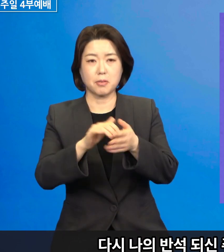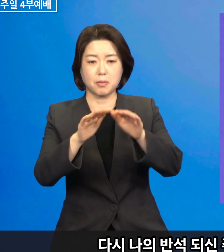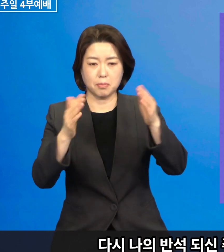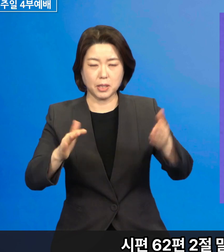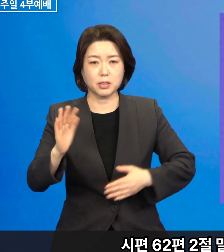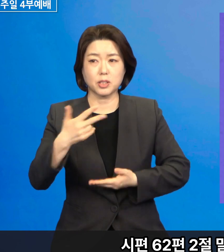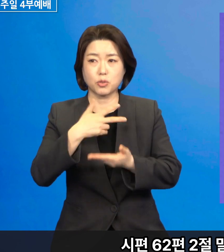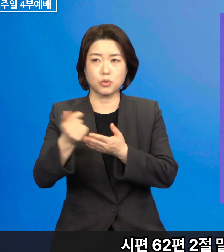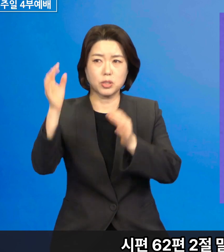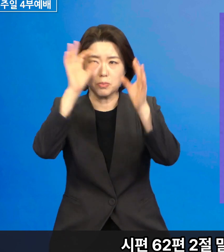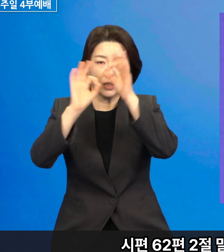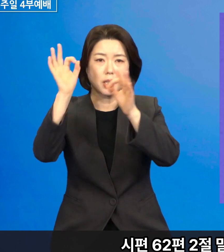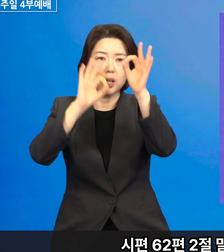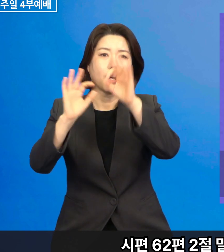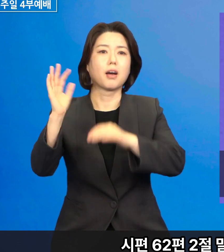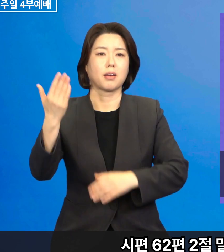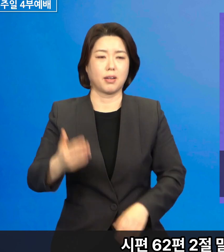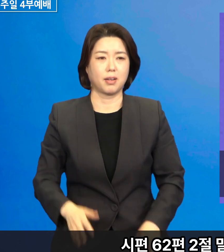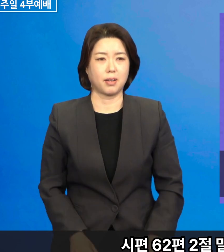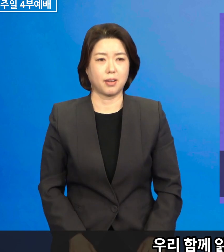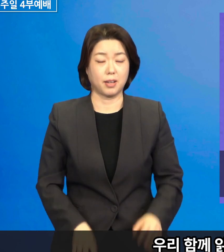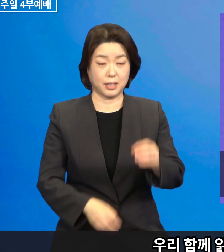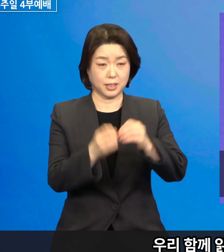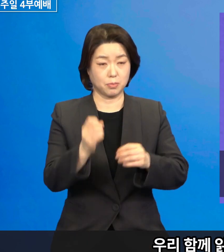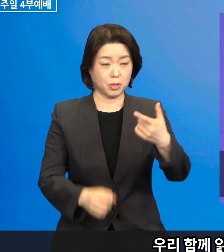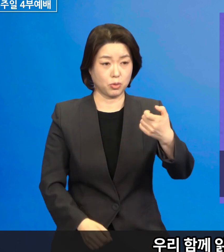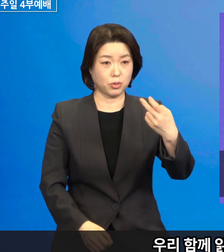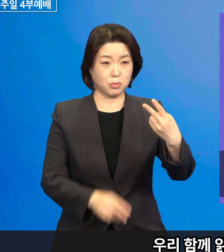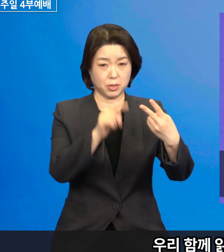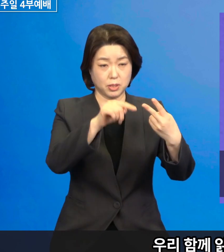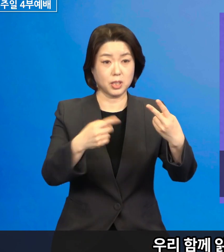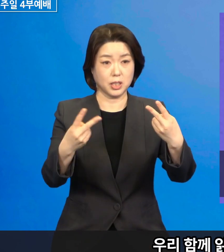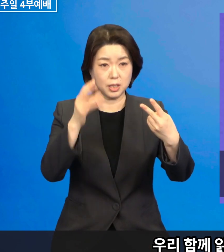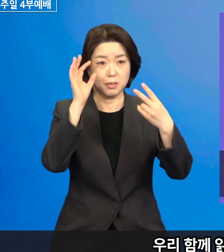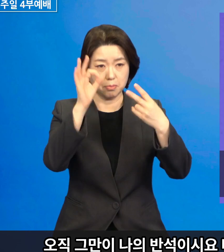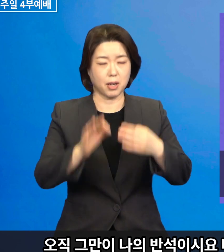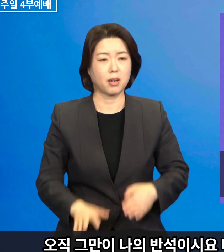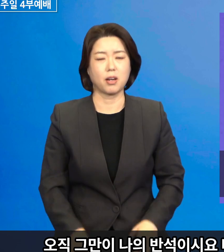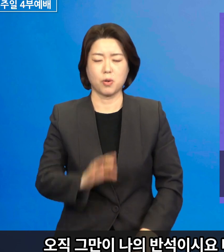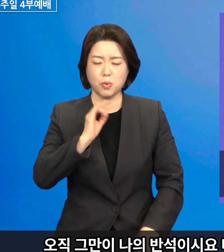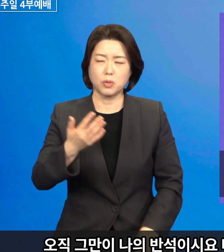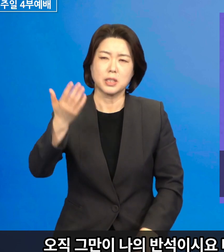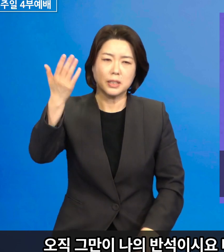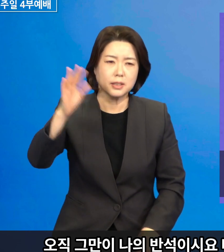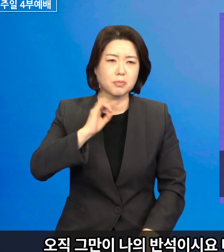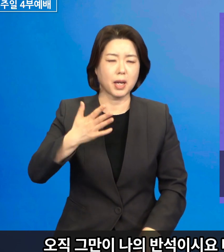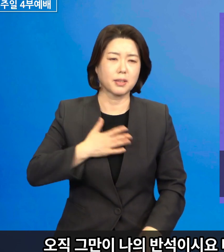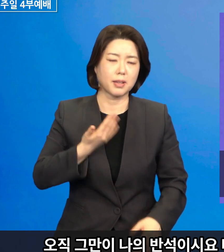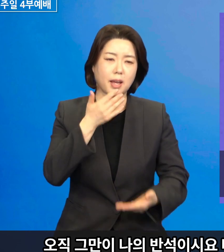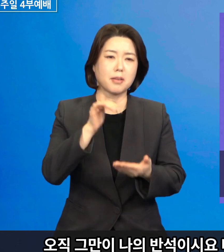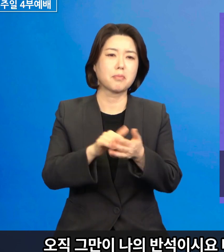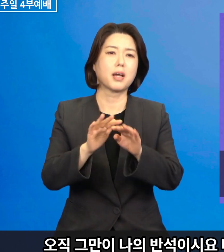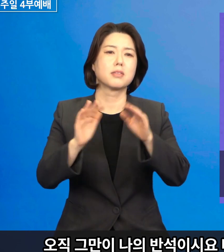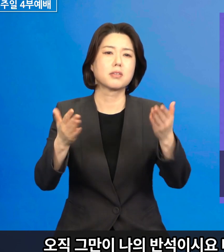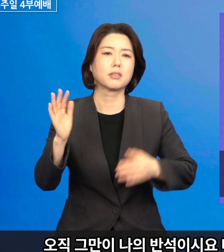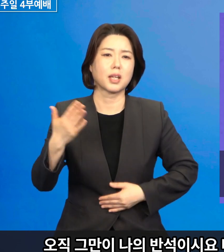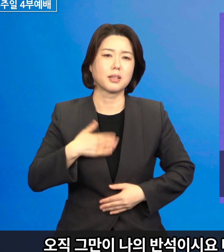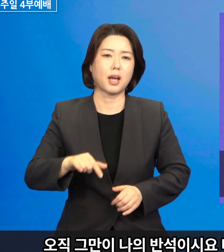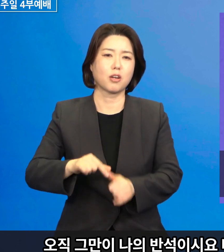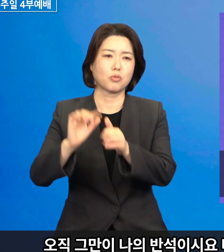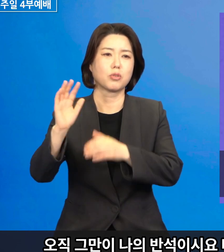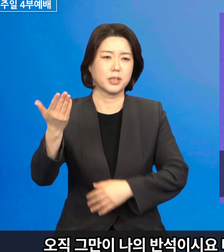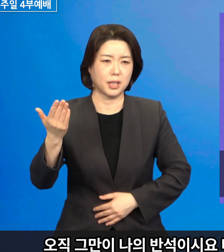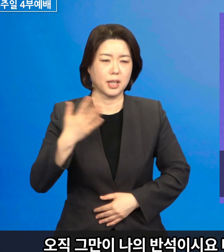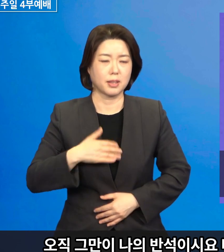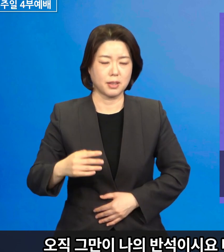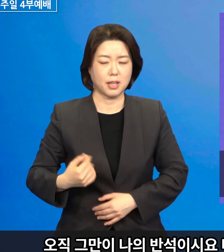되는 것이죠. 시편 62편 2절 말씀 보시기 바랍니다. 우리 함께 읽겠습니다. 시작. 오직 그만이 나의 반석이시요 나의